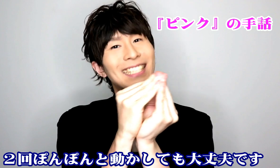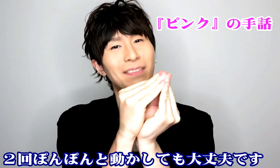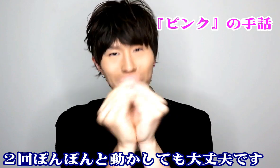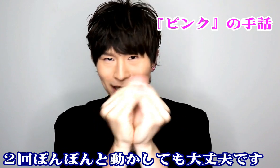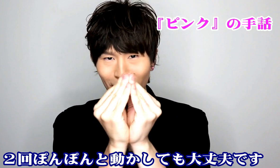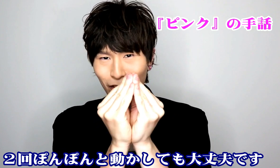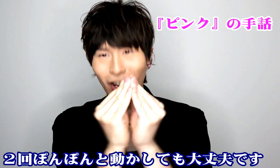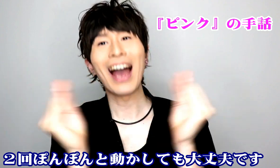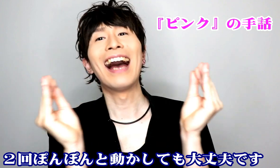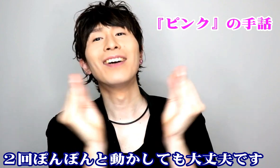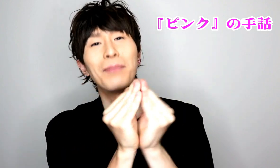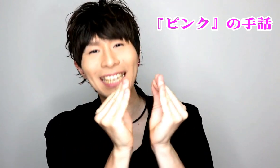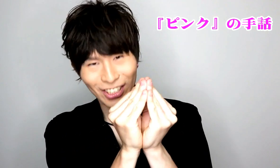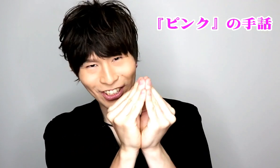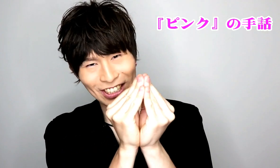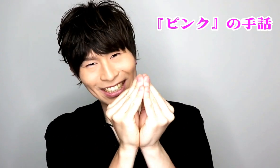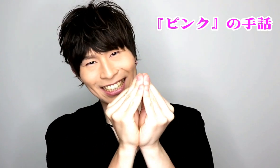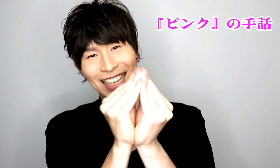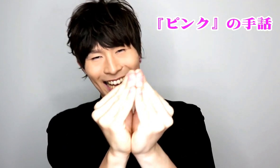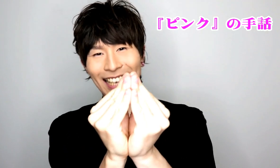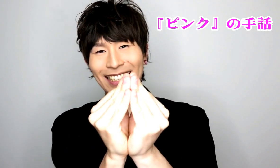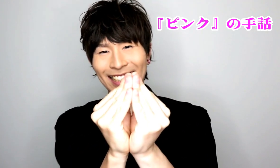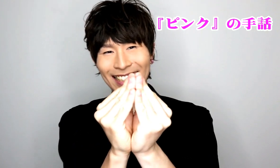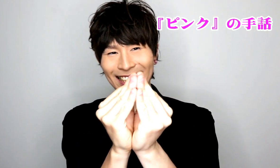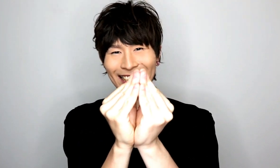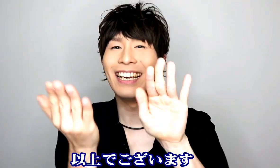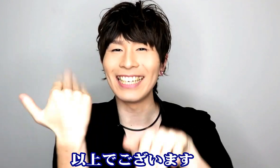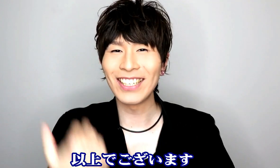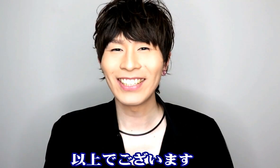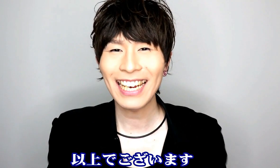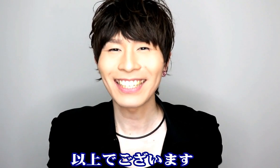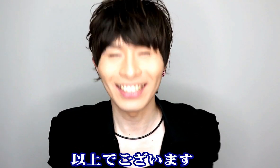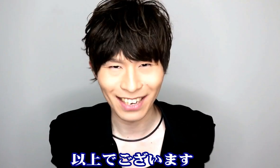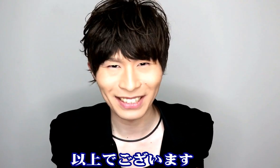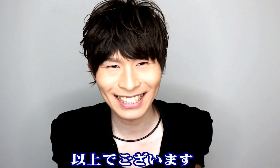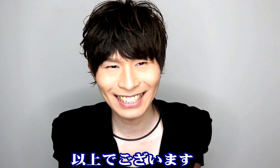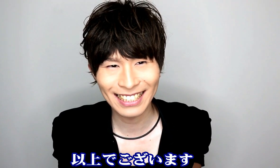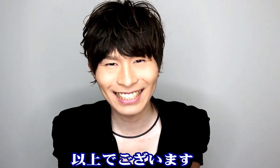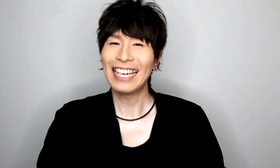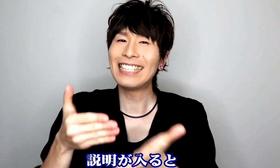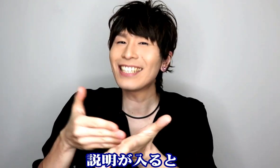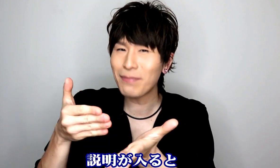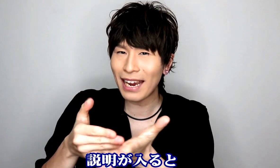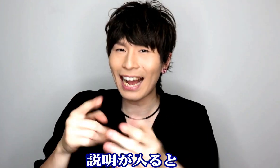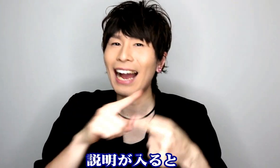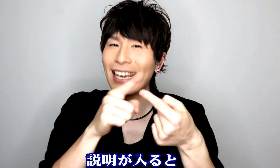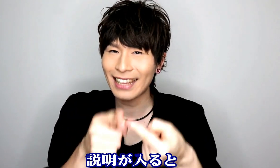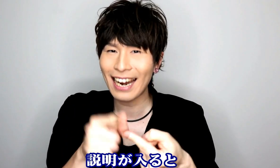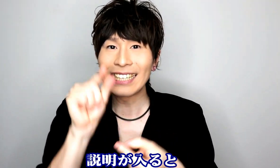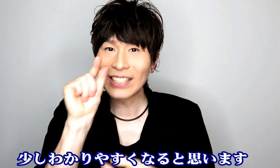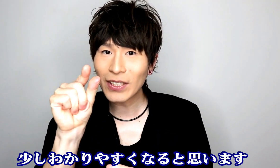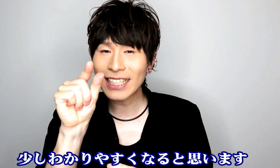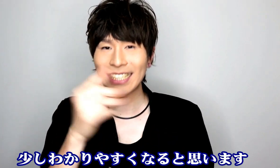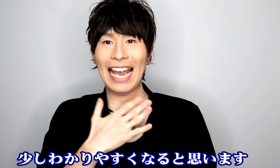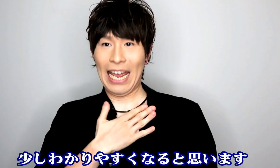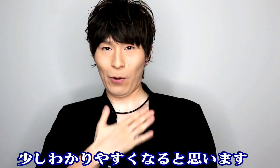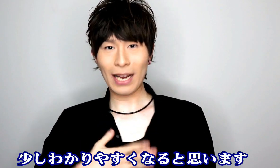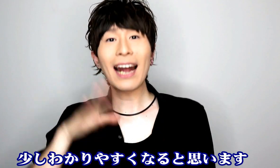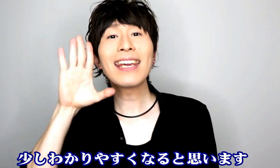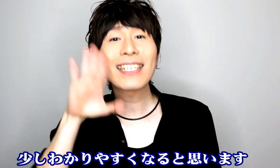ピンク、ピンク。はい、以上でございます。説明が入ったら少し分かりやす